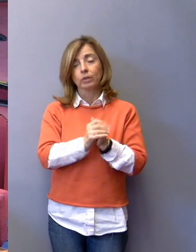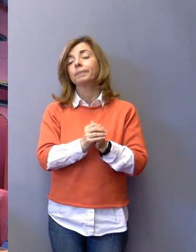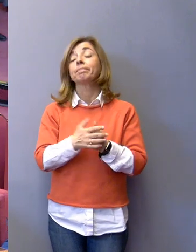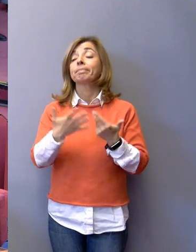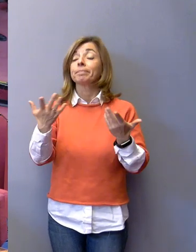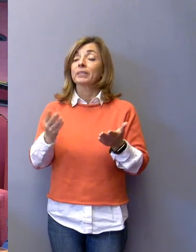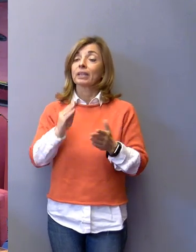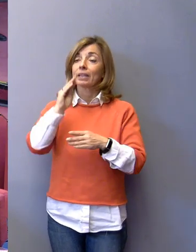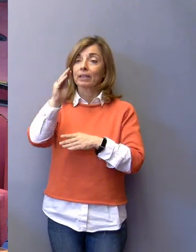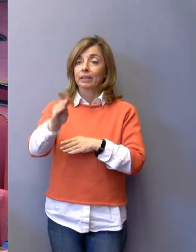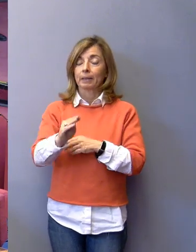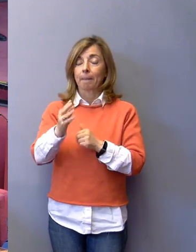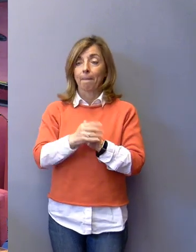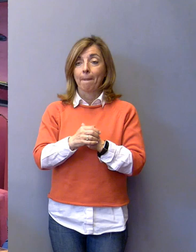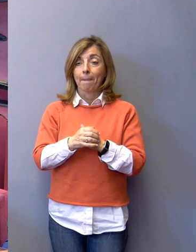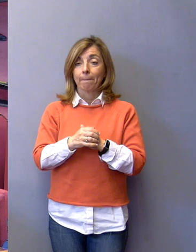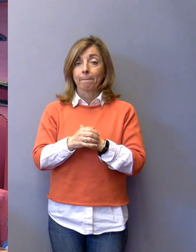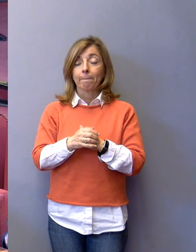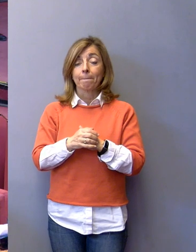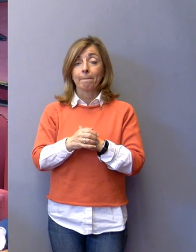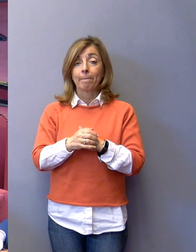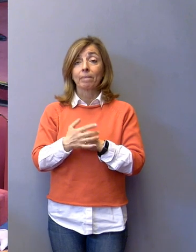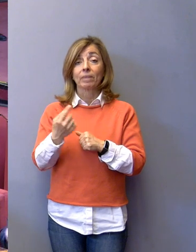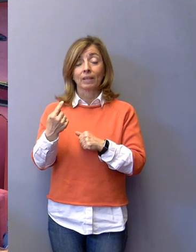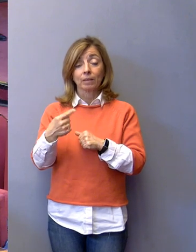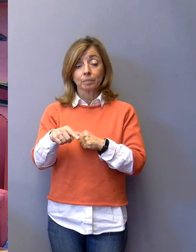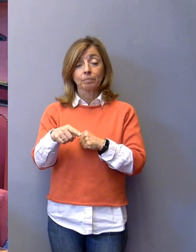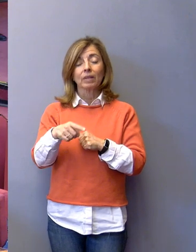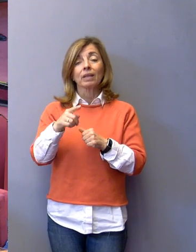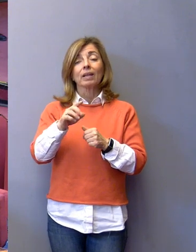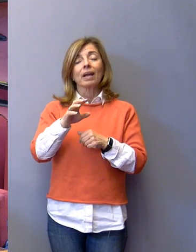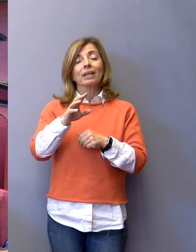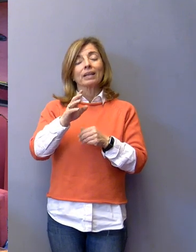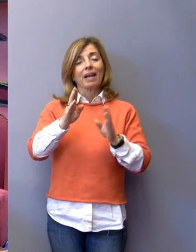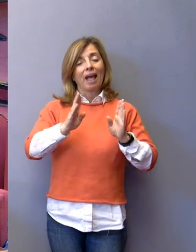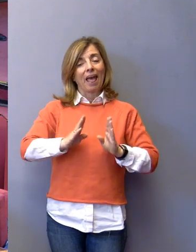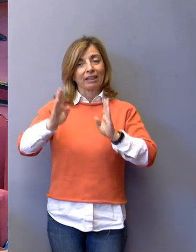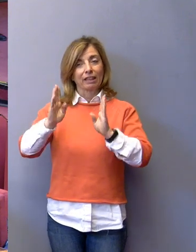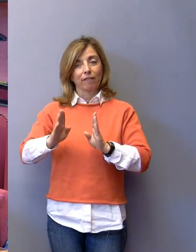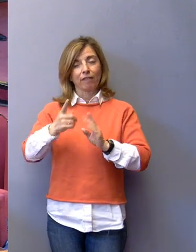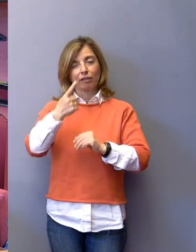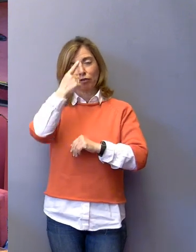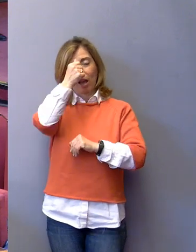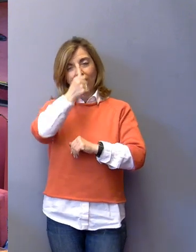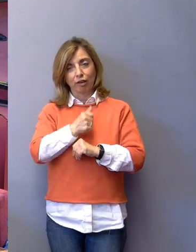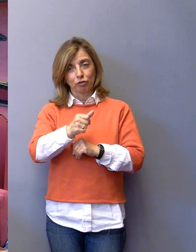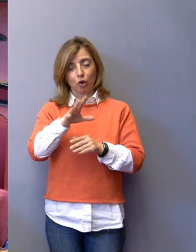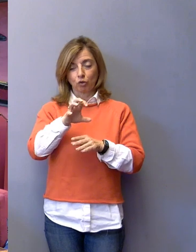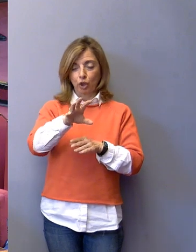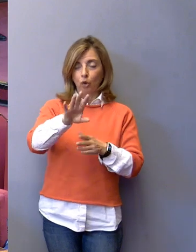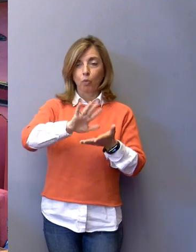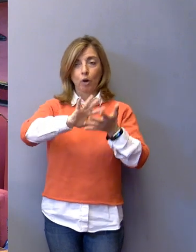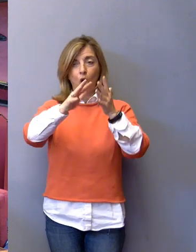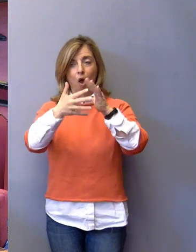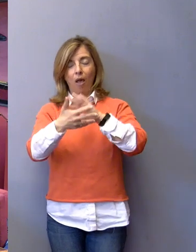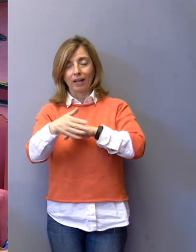almeno Su questo fronte ti faccia sì che ne recupero cambio di destinazione di edifici religiosi venga avviato una stretta collaborazione